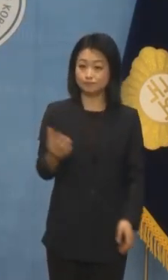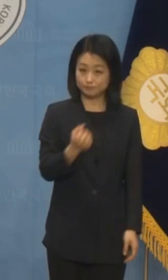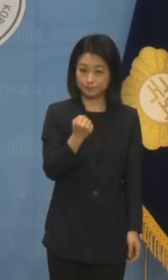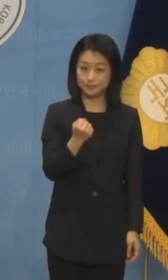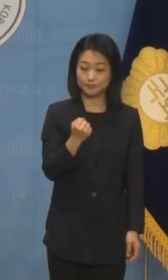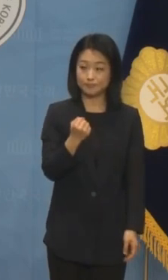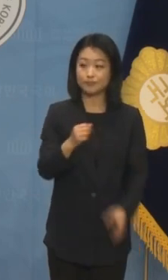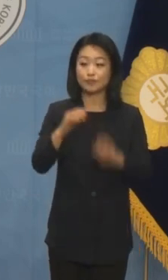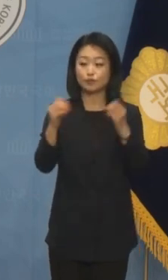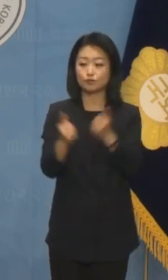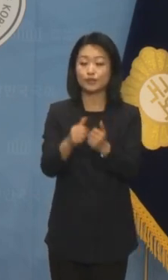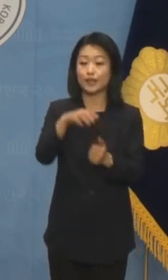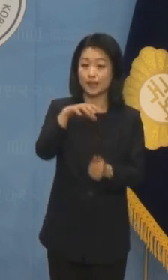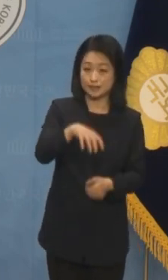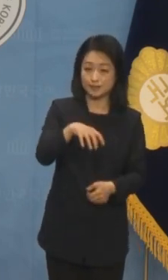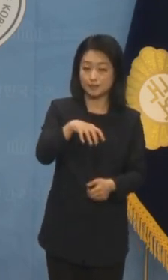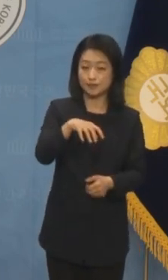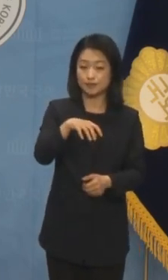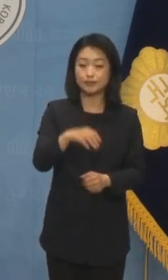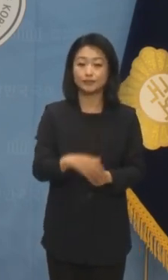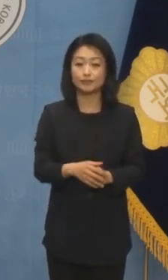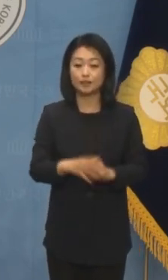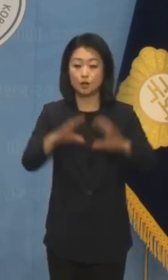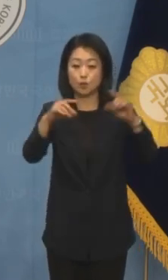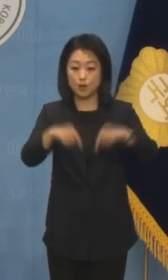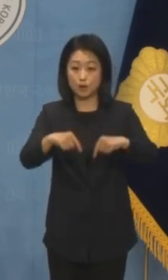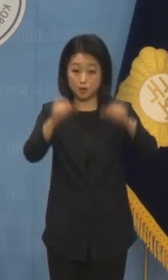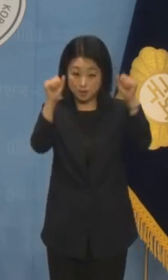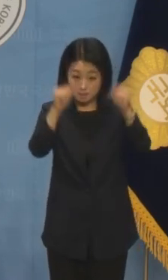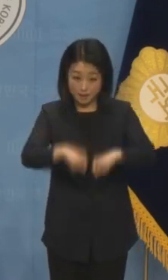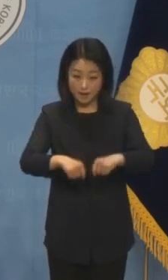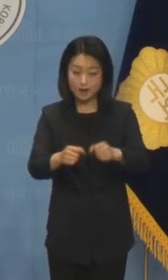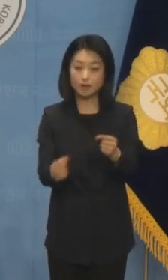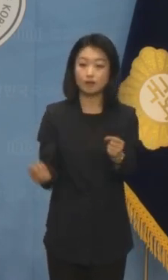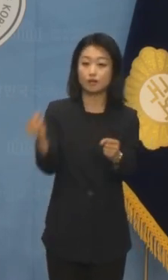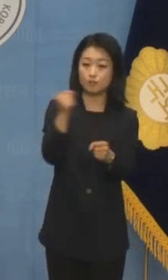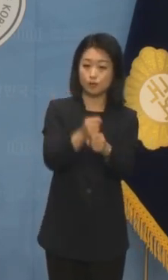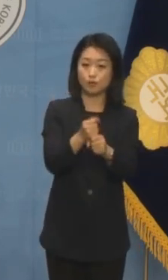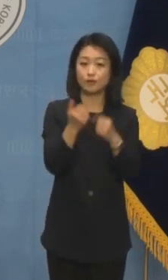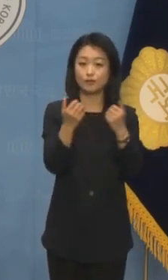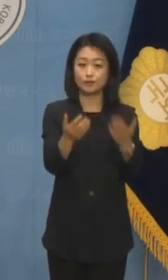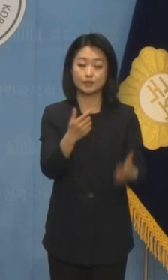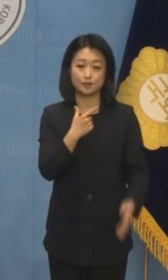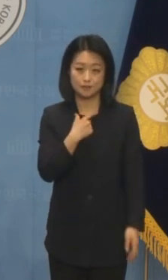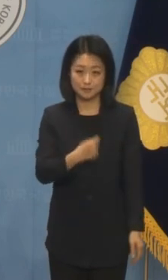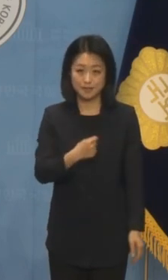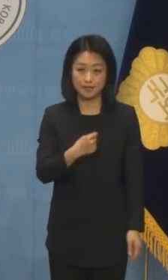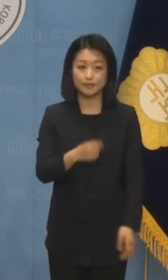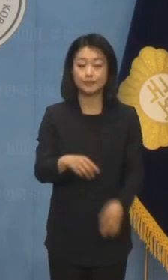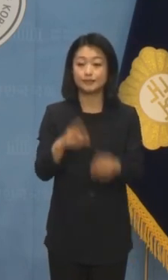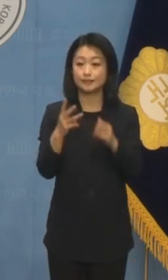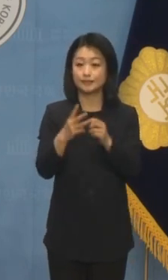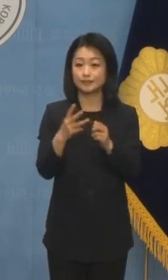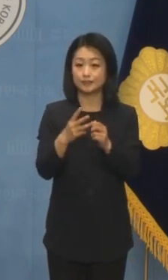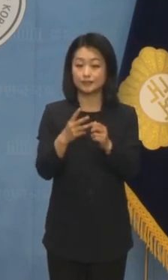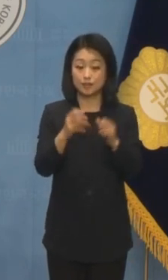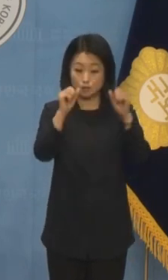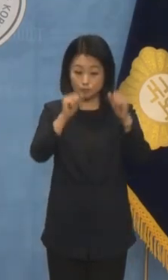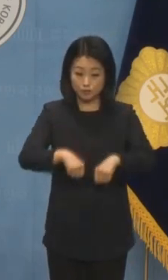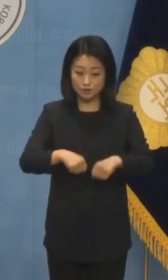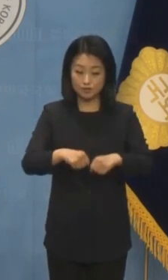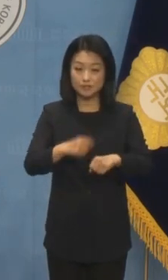바탕으로 국회가 나서서 망가진 외교를 복원해내겠습니다. 세 번째,